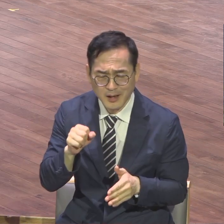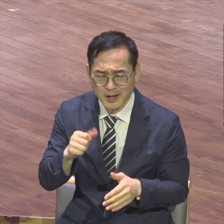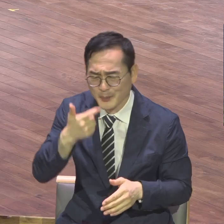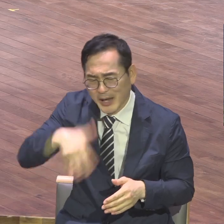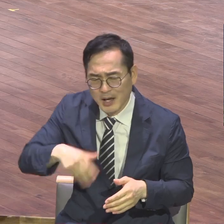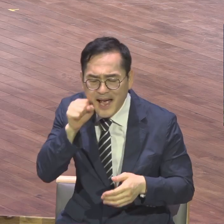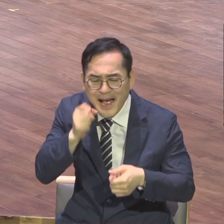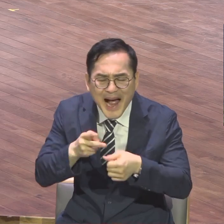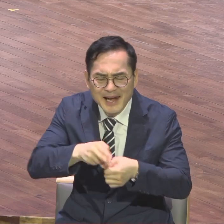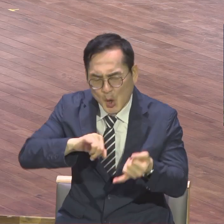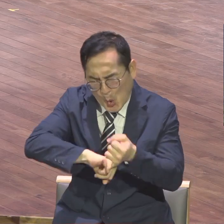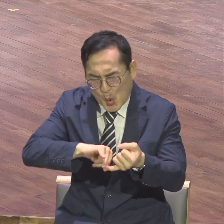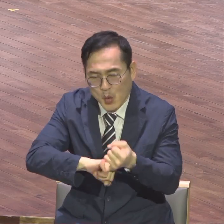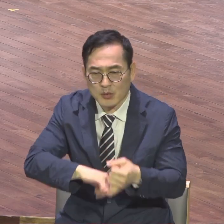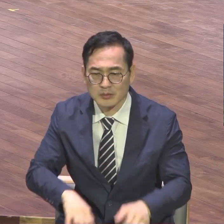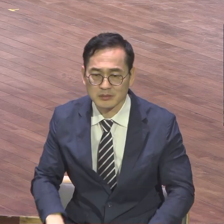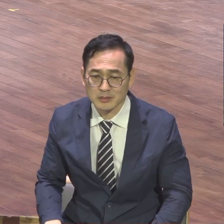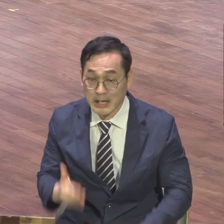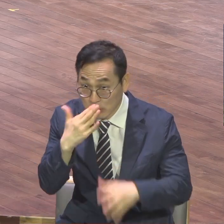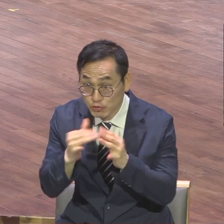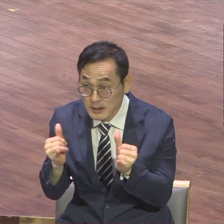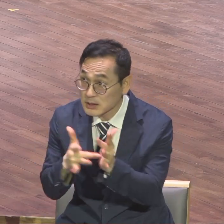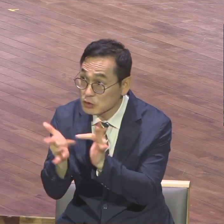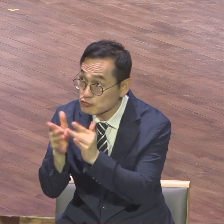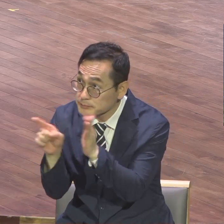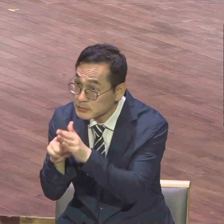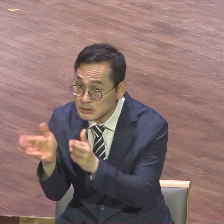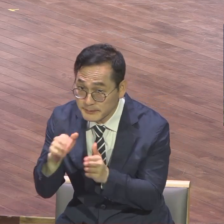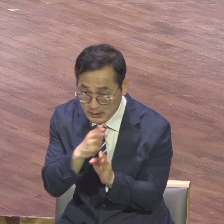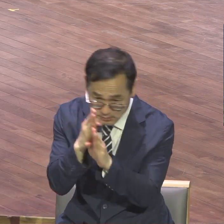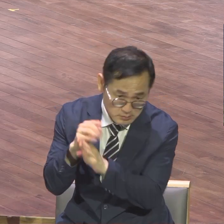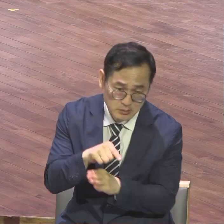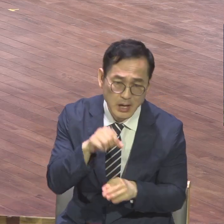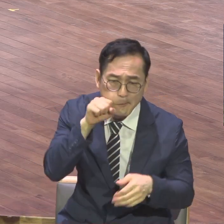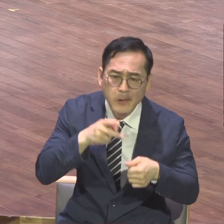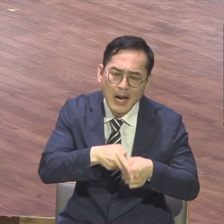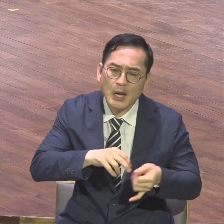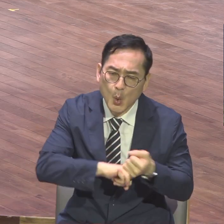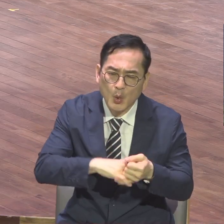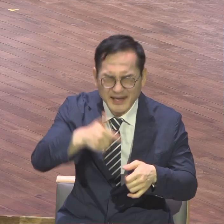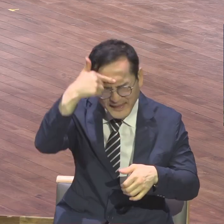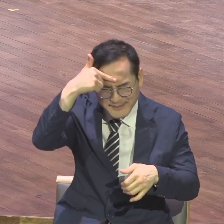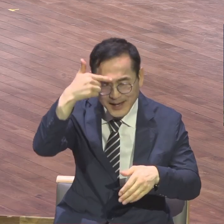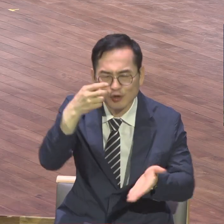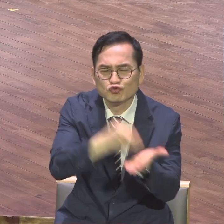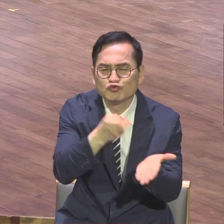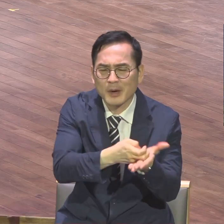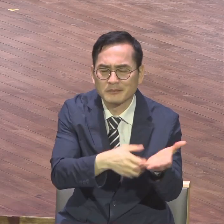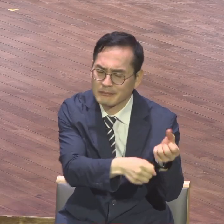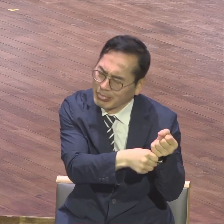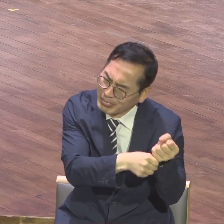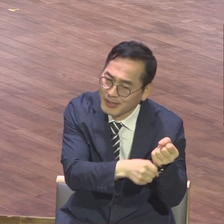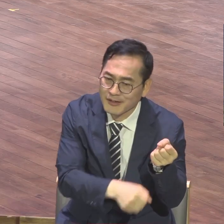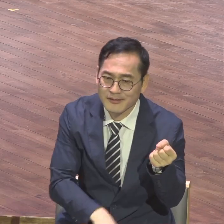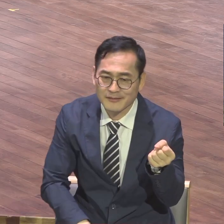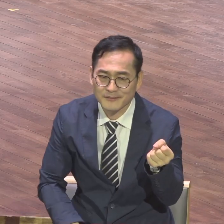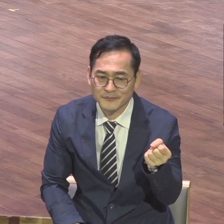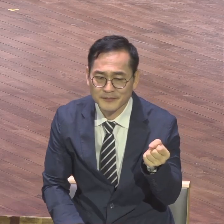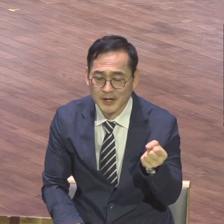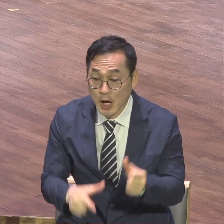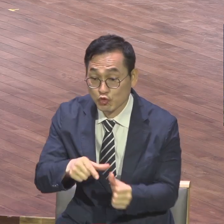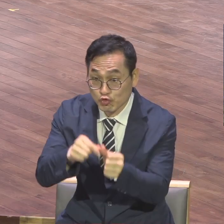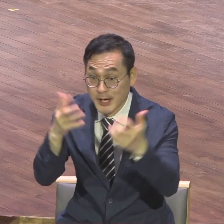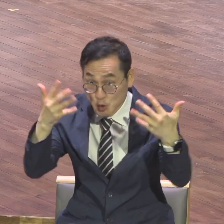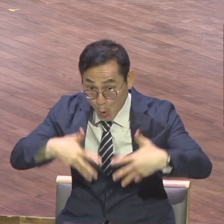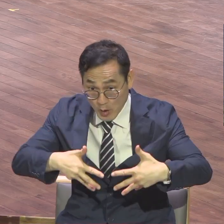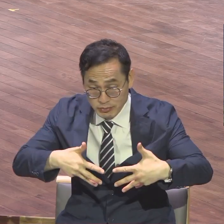이방인 신자들에게 강요한 것입니다. 그래서 이 할례가 구원의 조건이냐 아니냐 큰